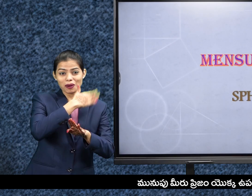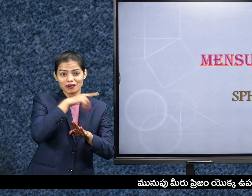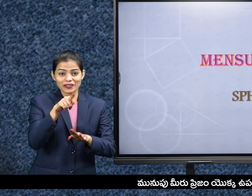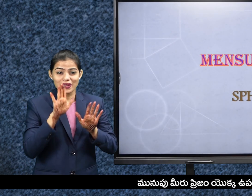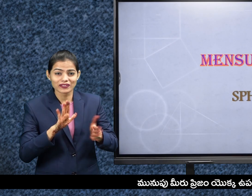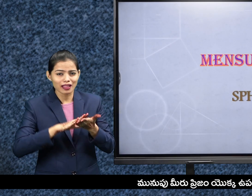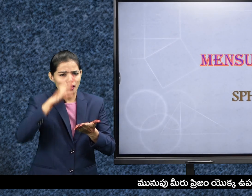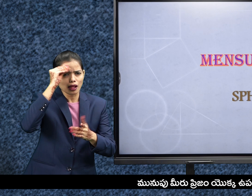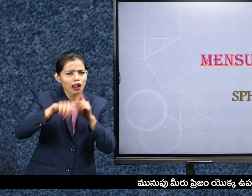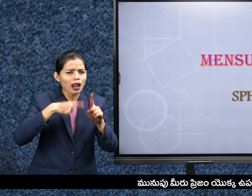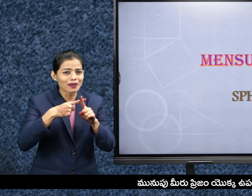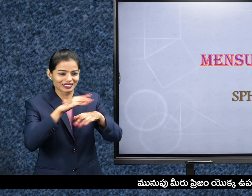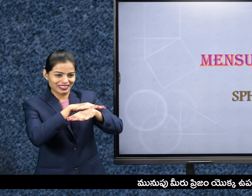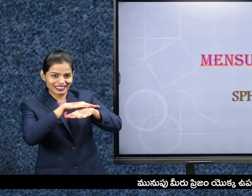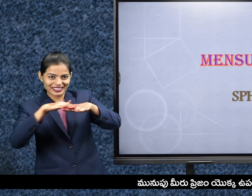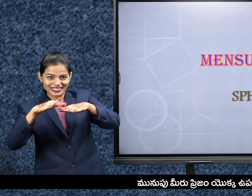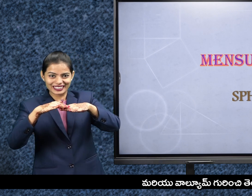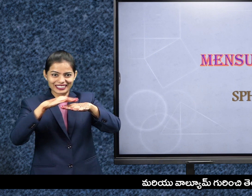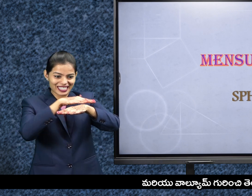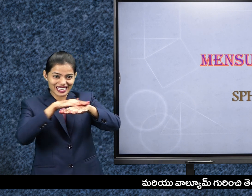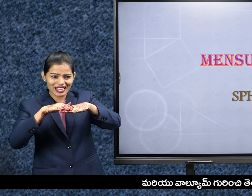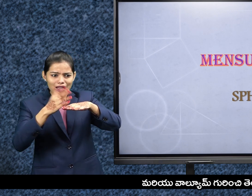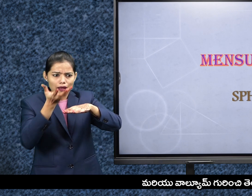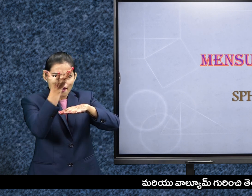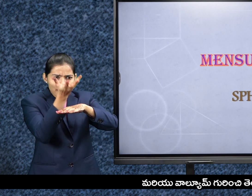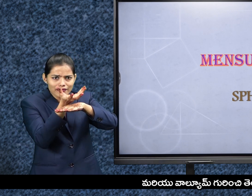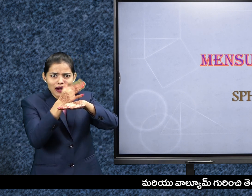మునుపు మీరు ప్రిజం యొక్క ఉపరితల వైశాల్యం మరియు వాల్యూమ్ గురించి తెలుసుకున్నారు.